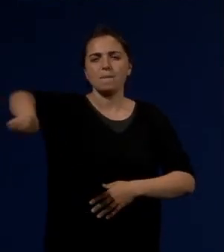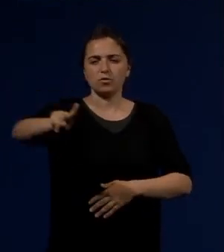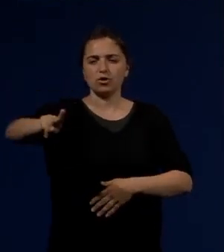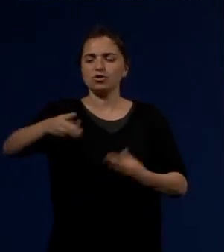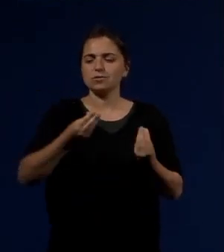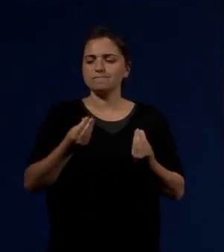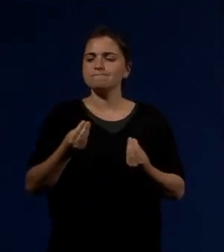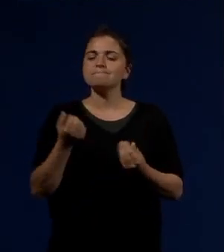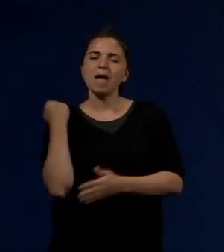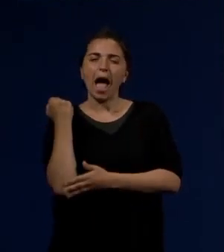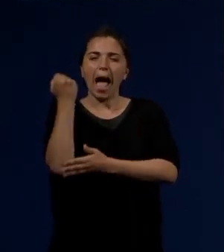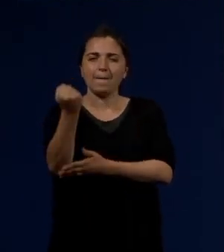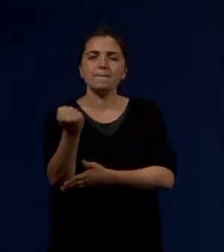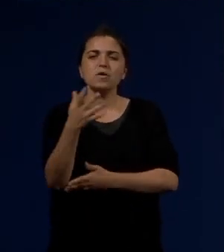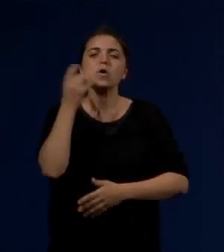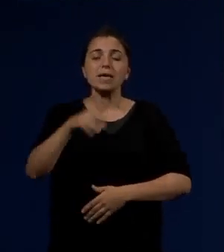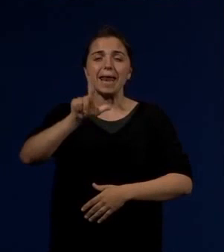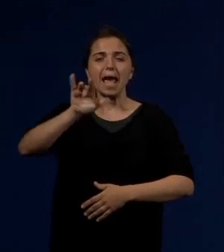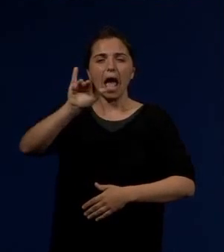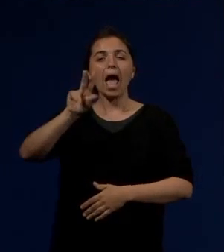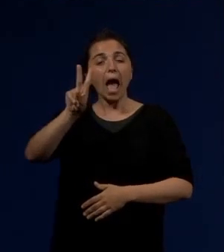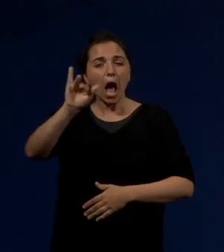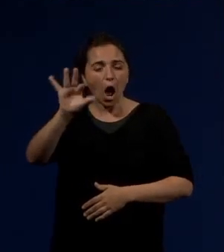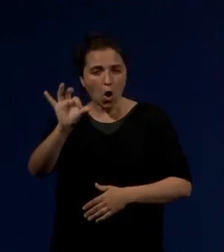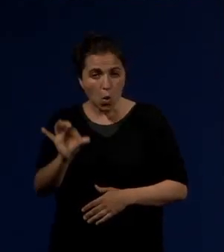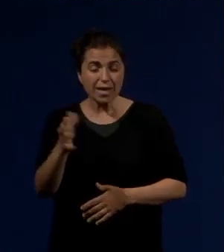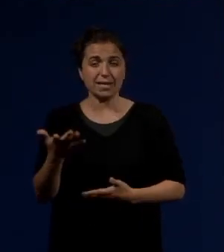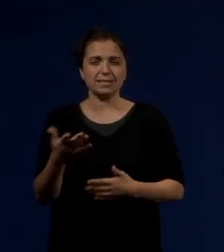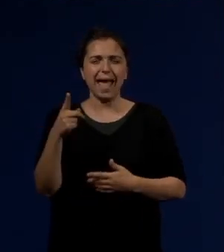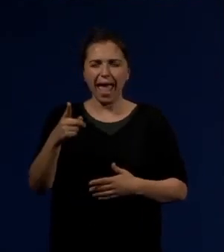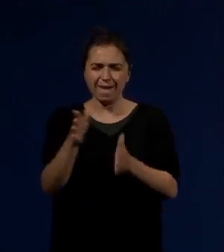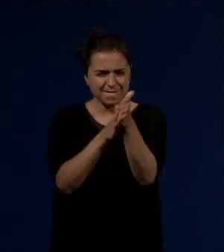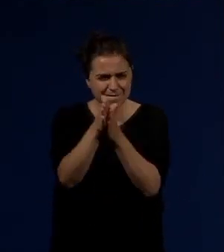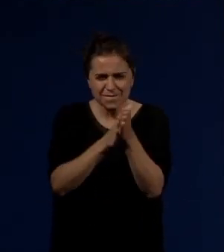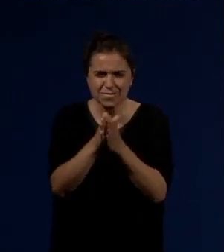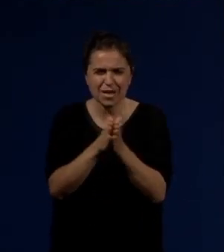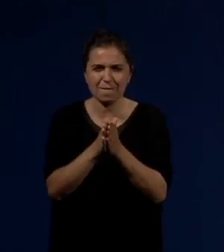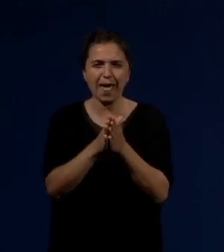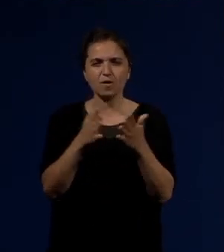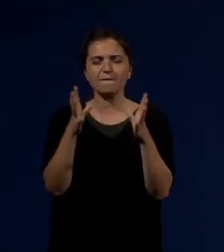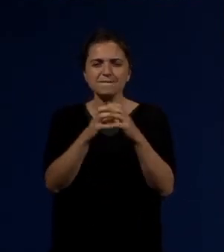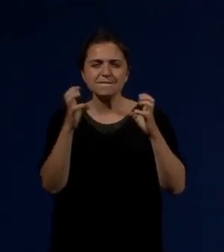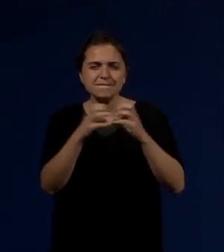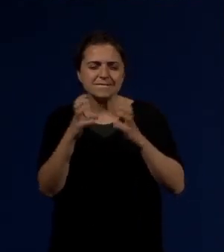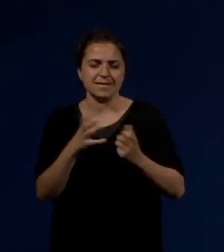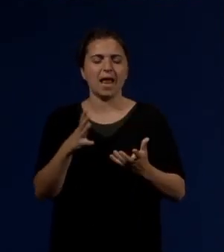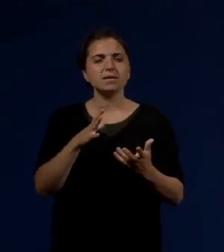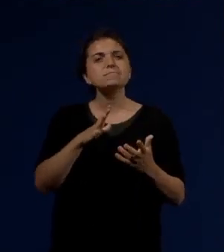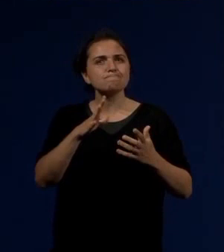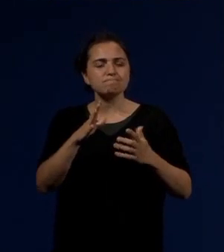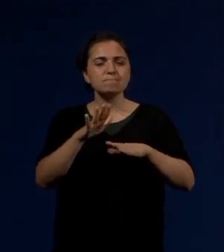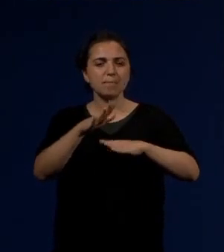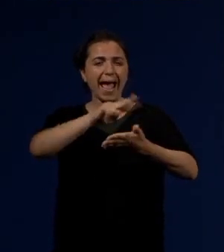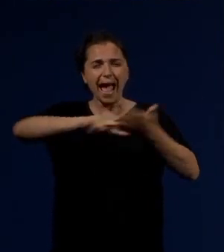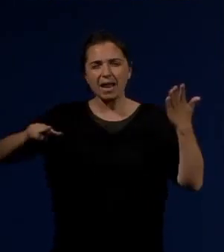Villares, un home de Lugo, preparado, con capacidade, ilusión e ganas por liderar o cambio en Galicia. E